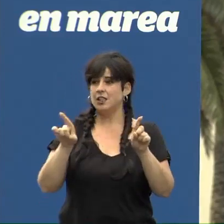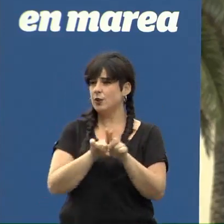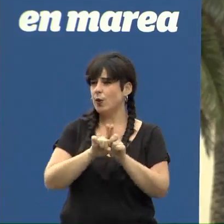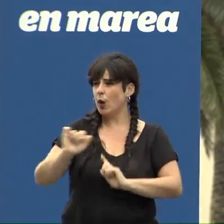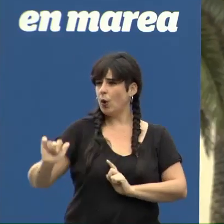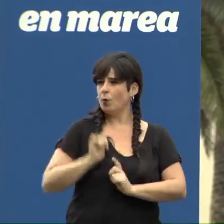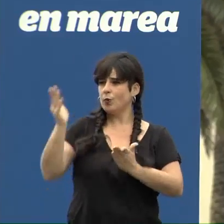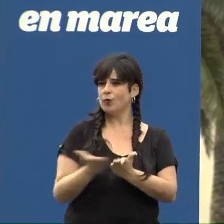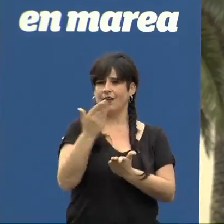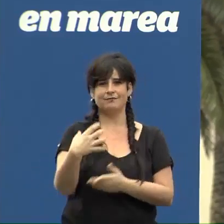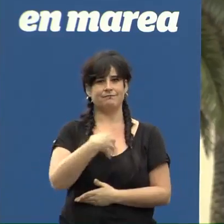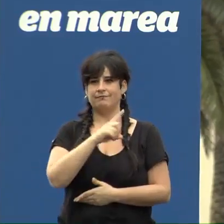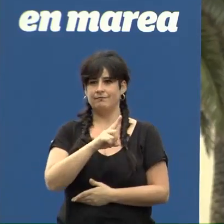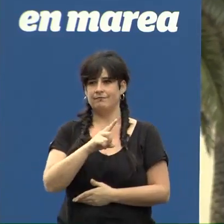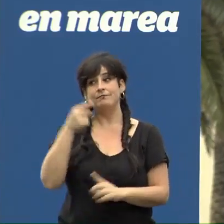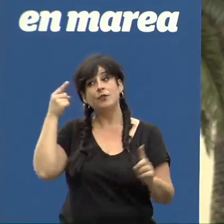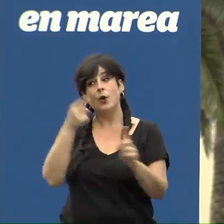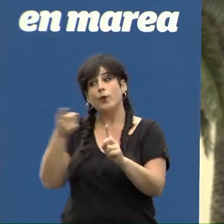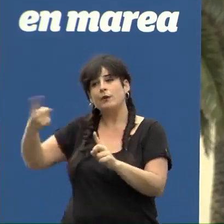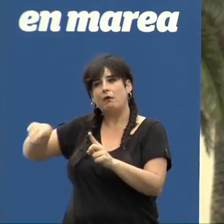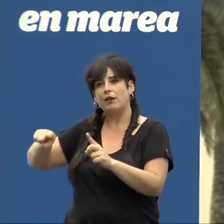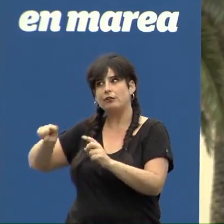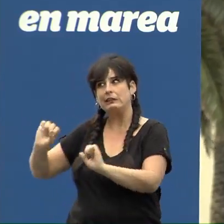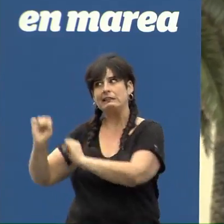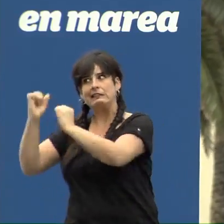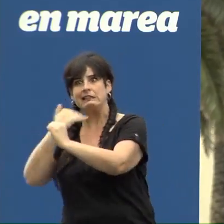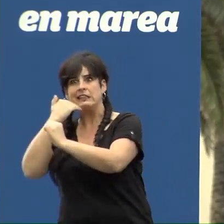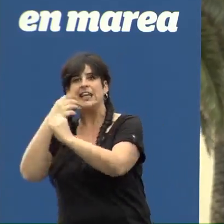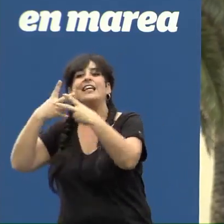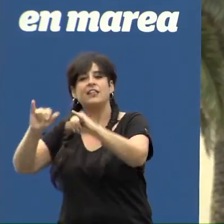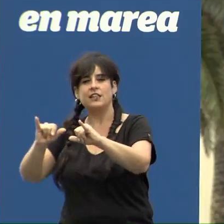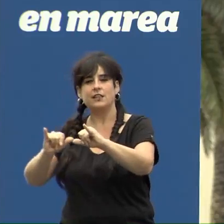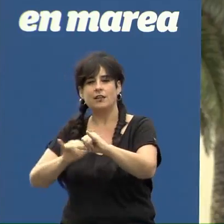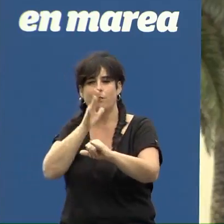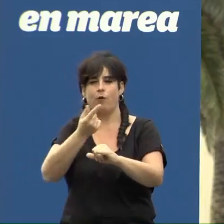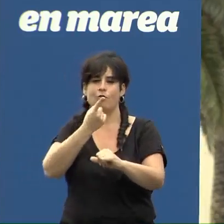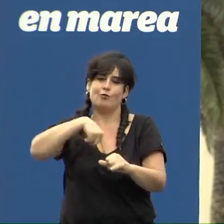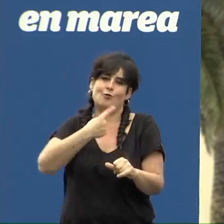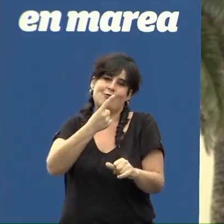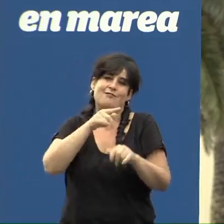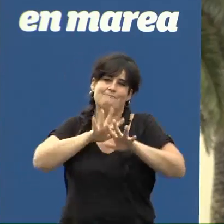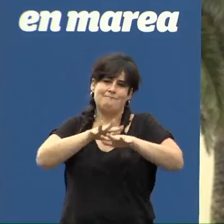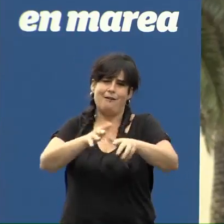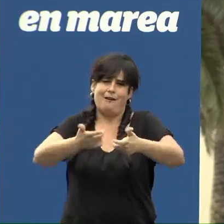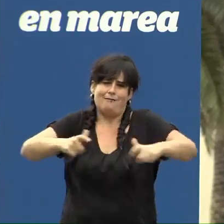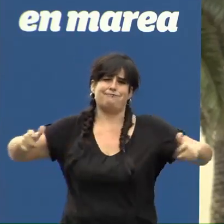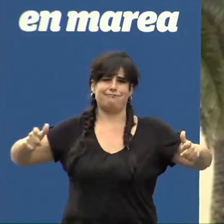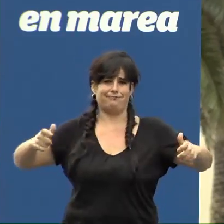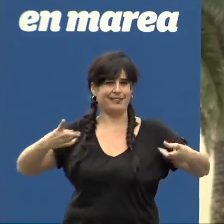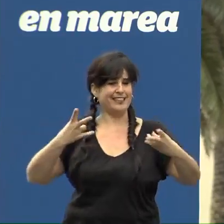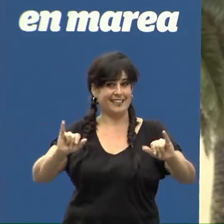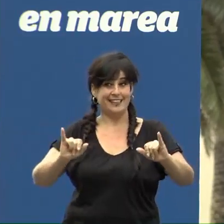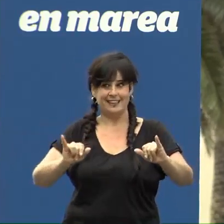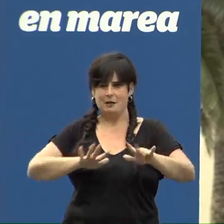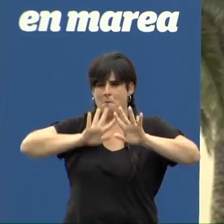oportunidade para que eles aprendan a nadar. Porque xa non imos a decir que medra a marea, que medra o mar, que vai subir a marea. Non, é que